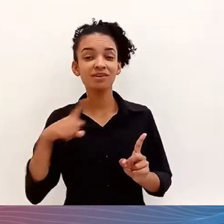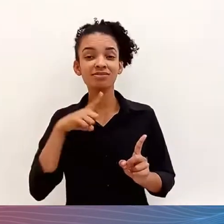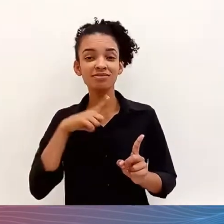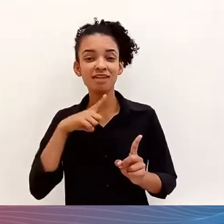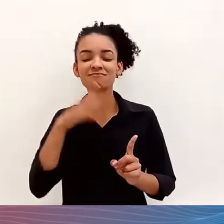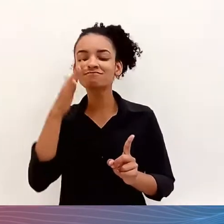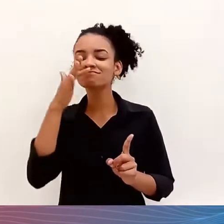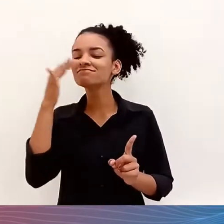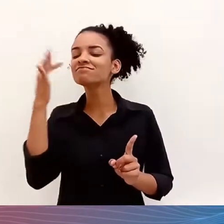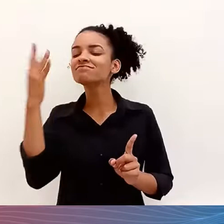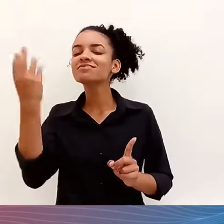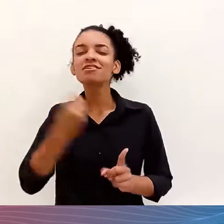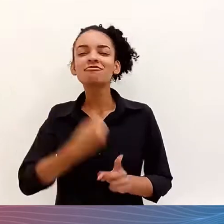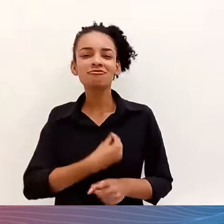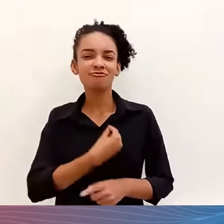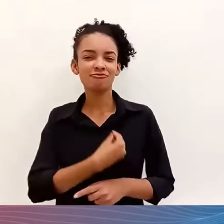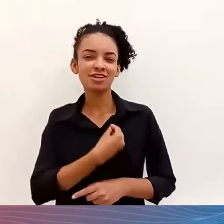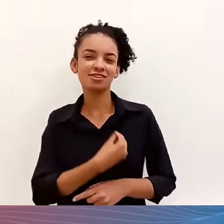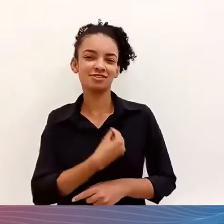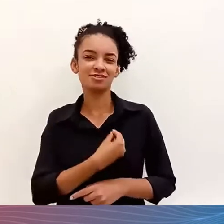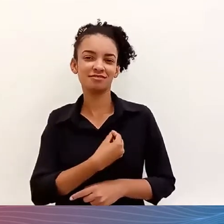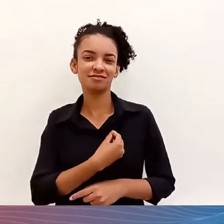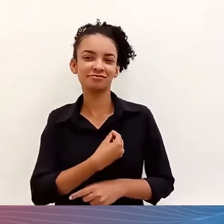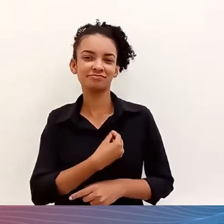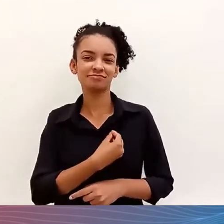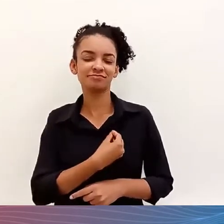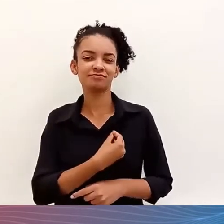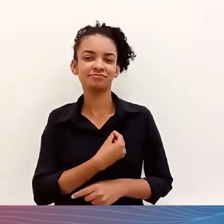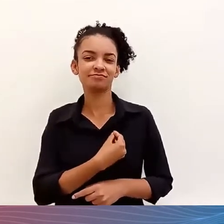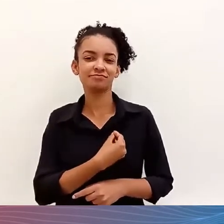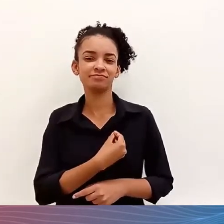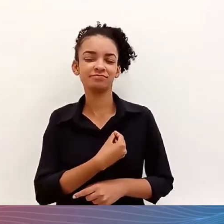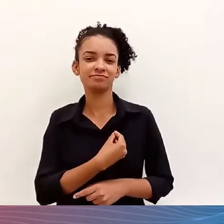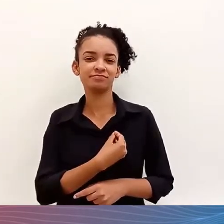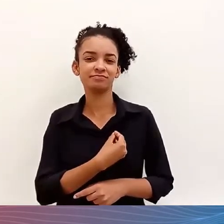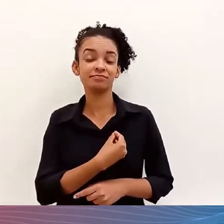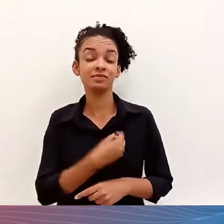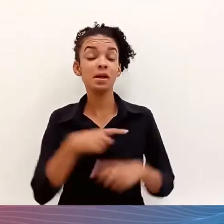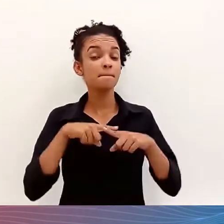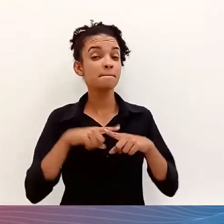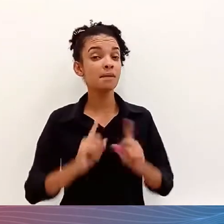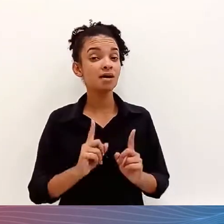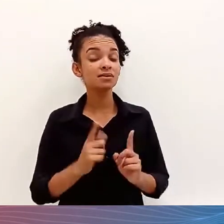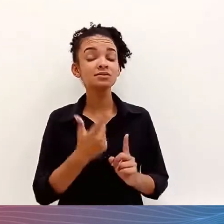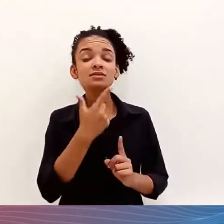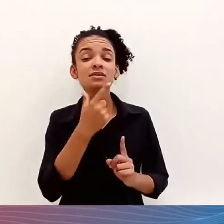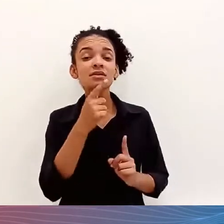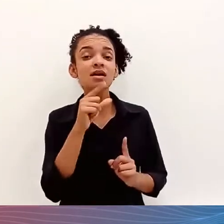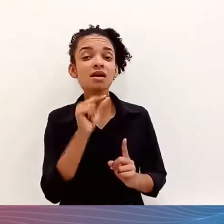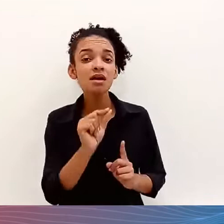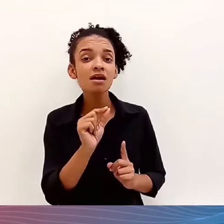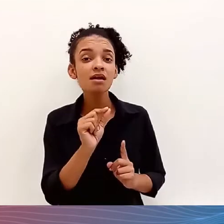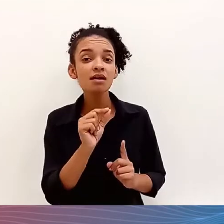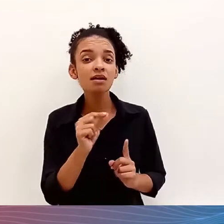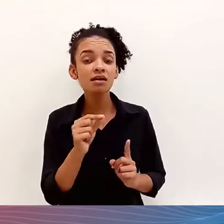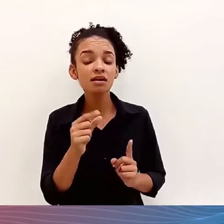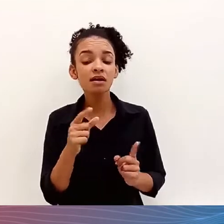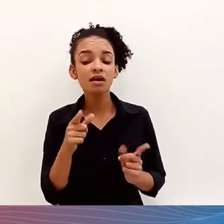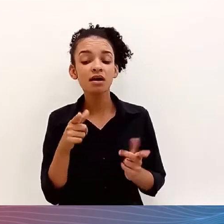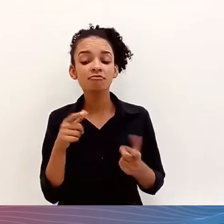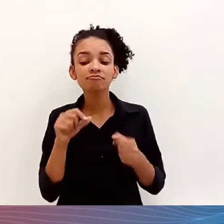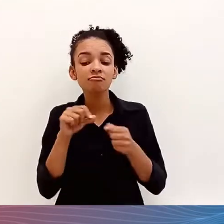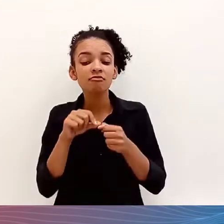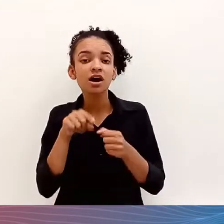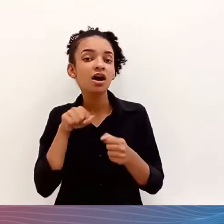vida. Quem, porém, é suficiente para estas coisas? Porque nós não estamos como